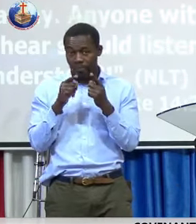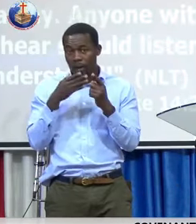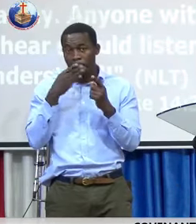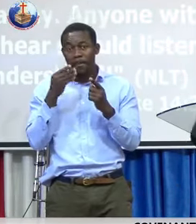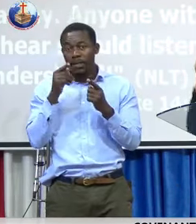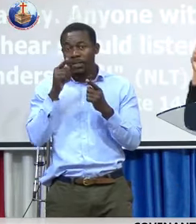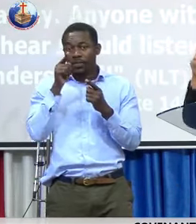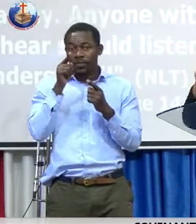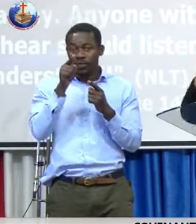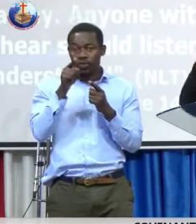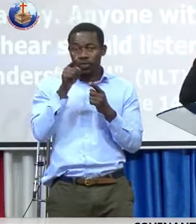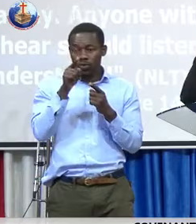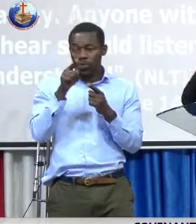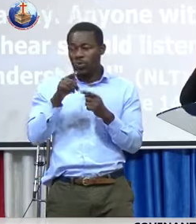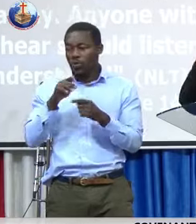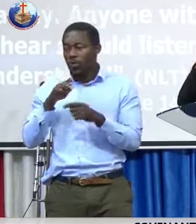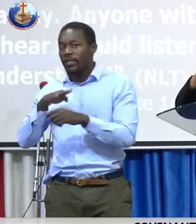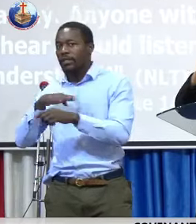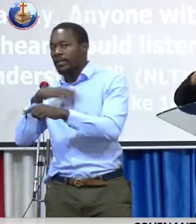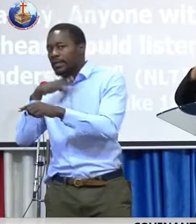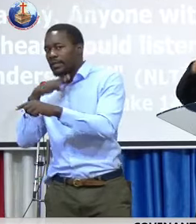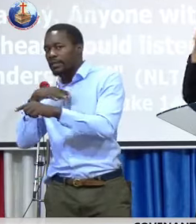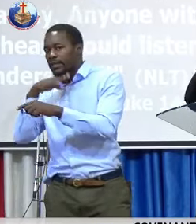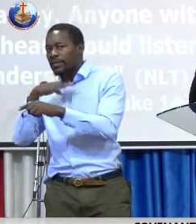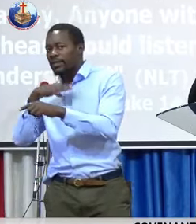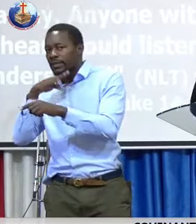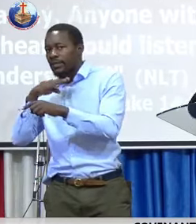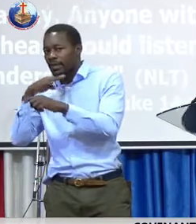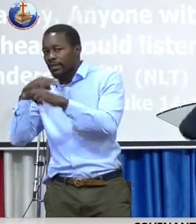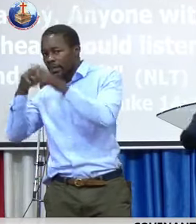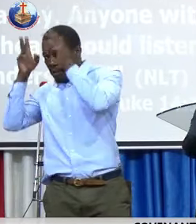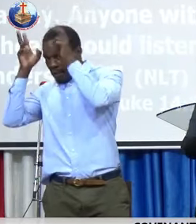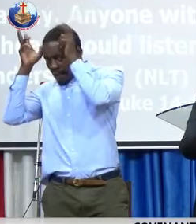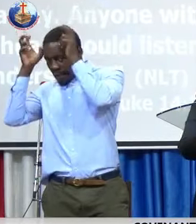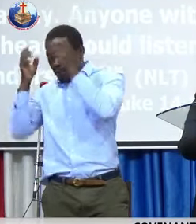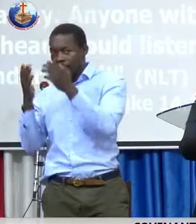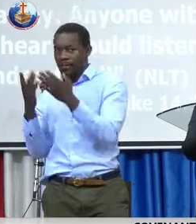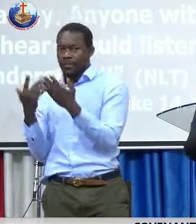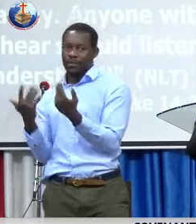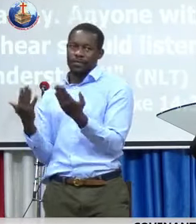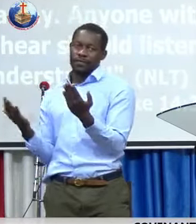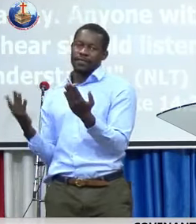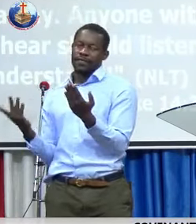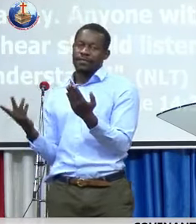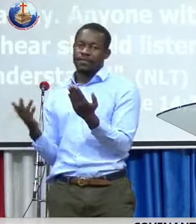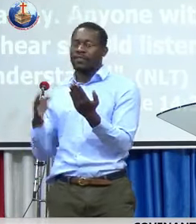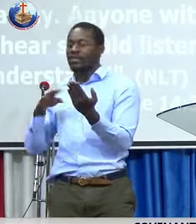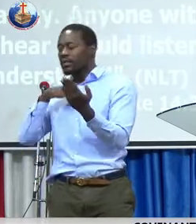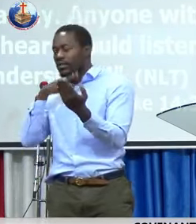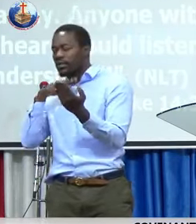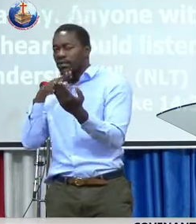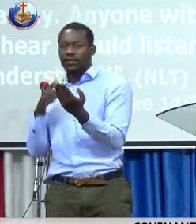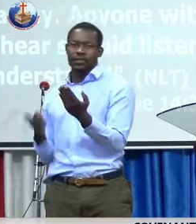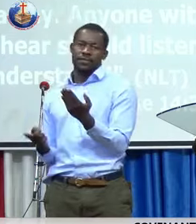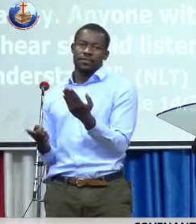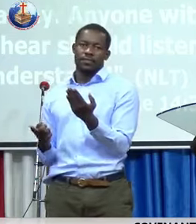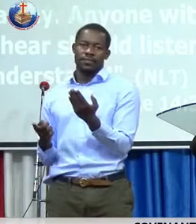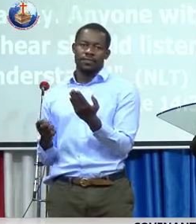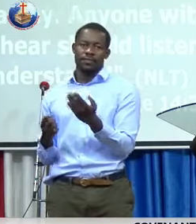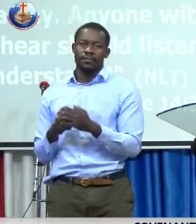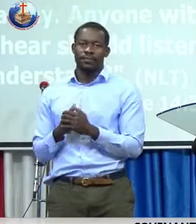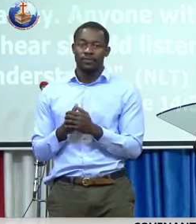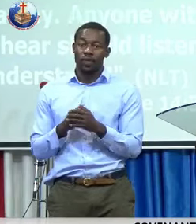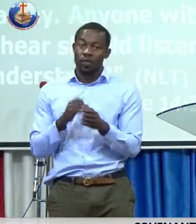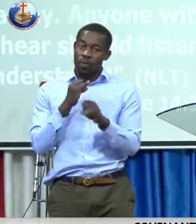cause these things to die, the disinfectant properties of the potash soil. Tumekusudiwa kusababisha hivyo vitu vibaya vife. Hiyo